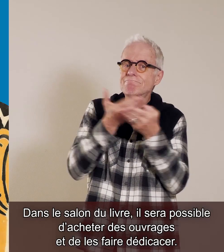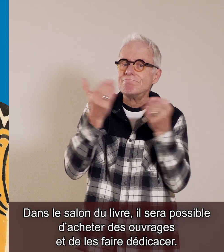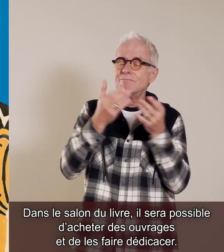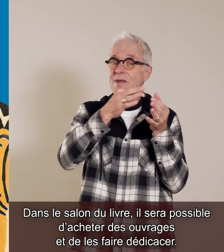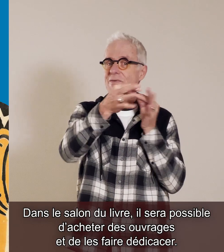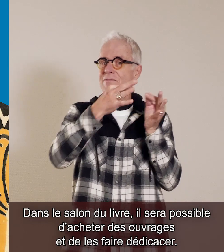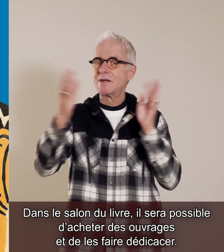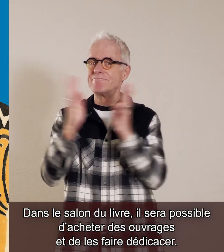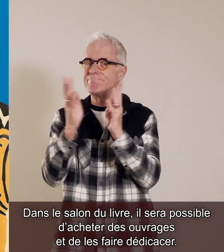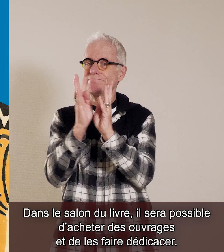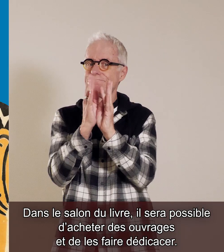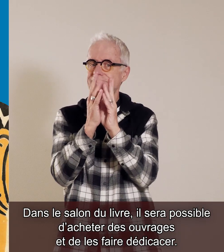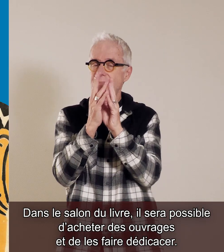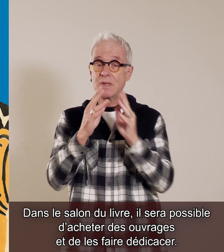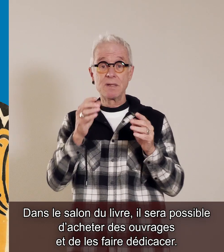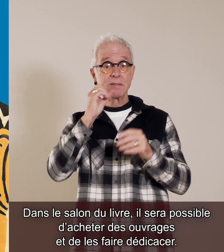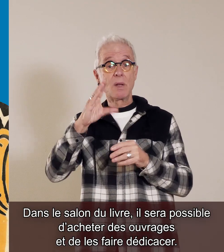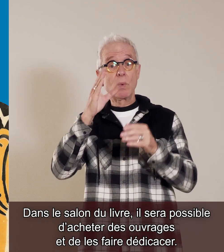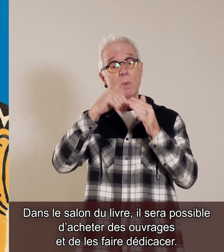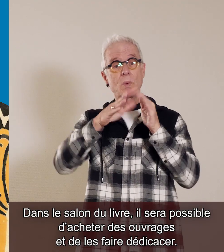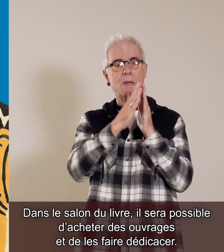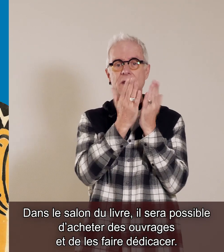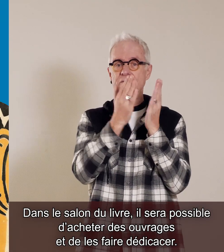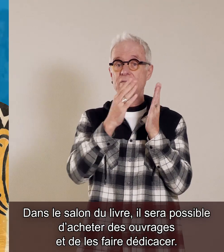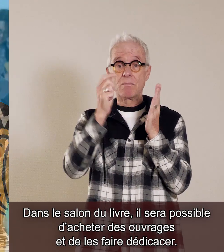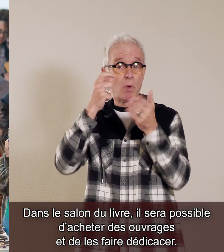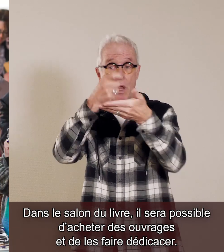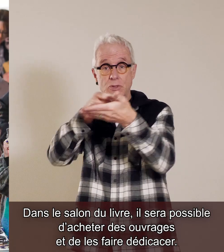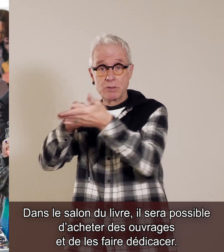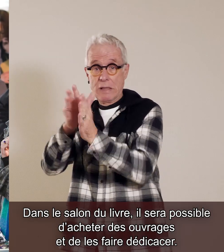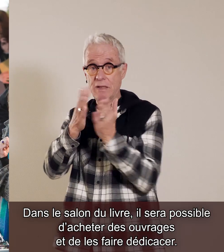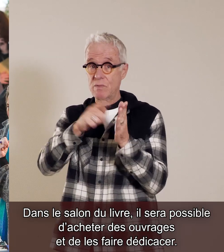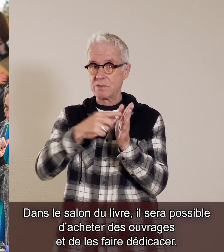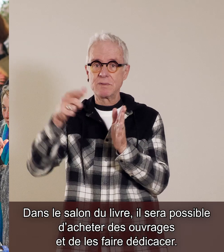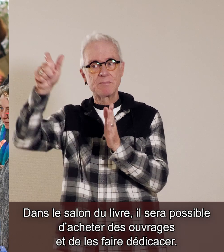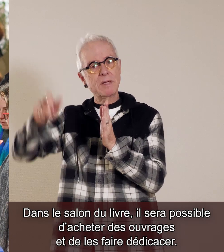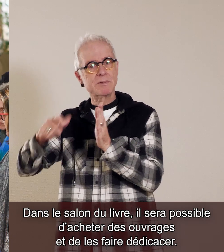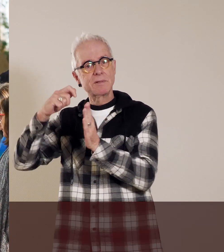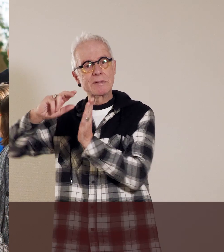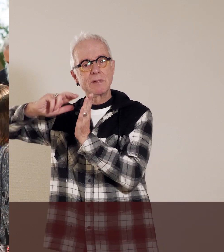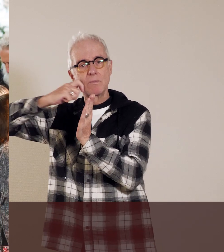Dans le Salon du Livre, il sera possible d'acheter des ouvrages et de les faire dédicacer.